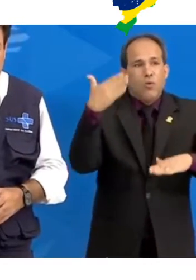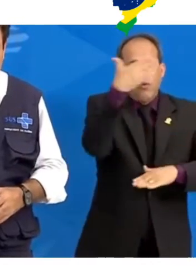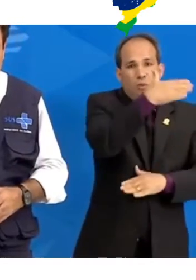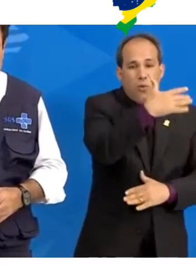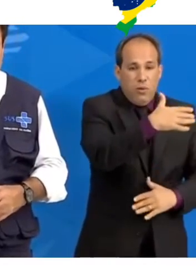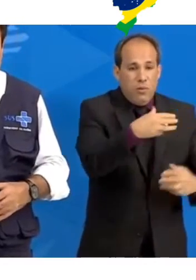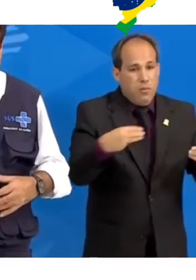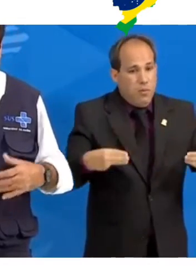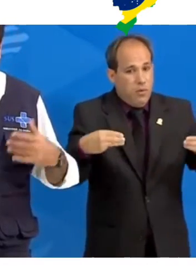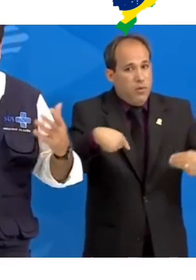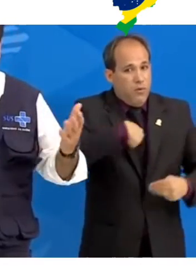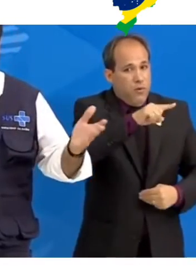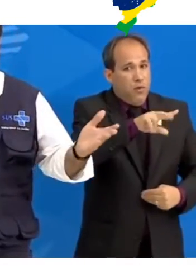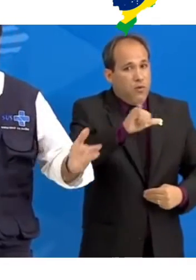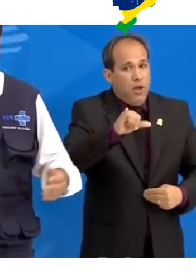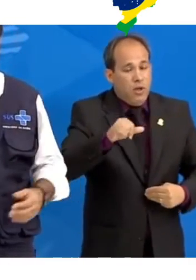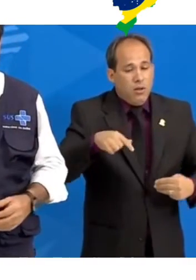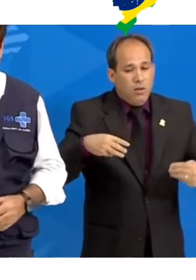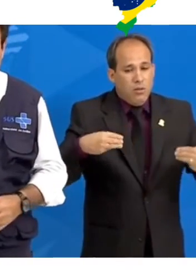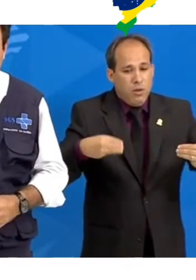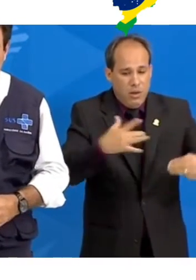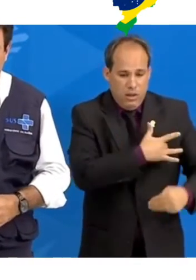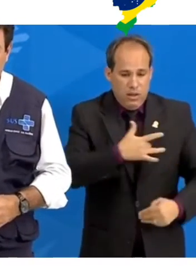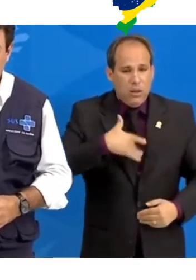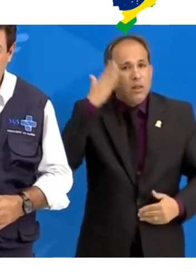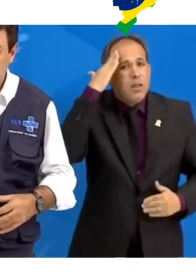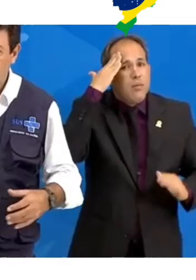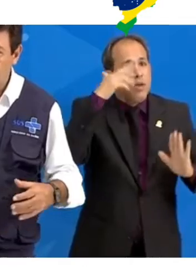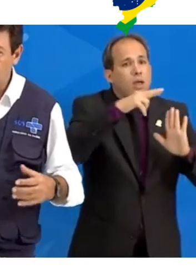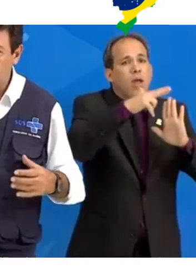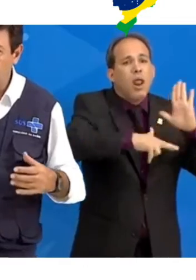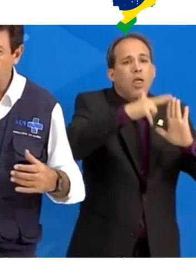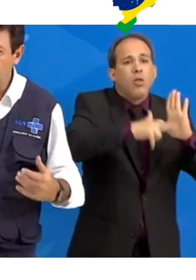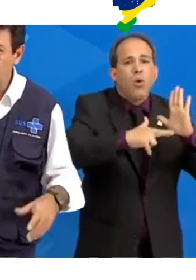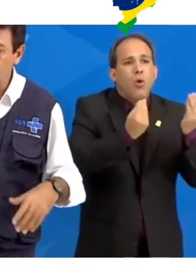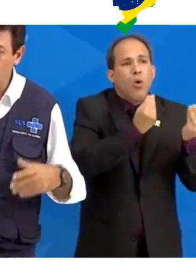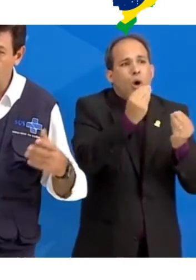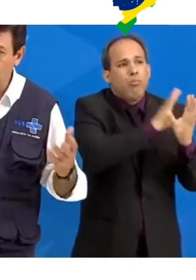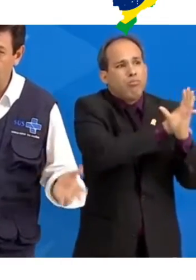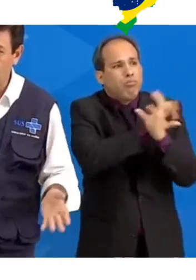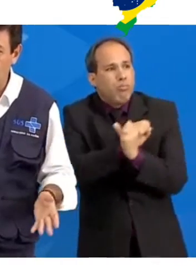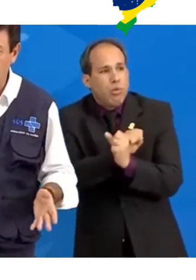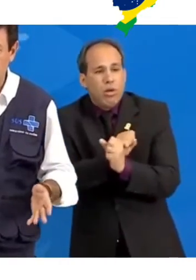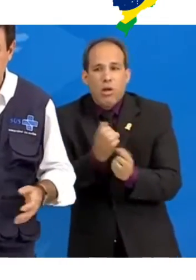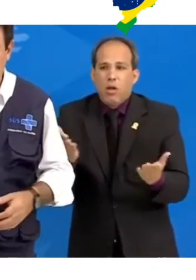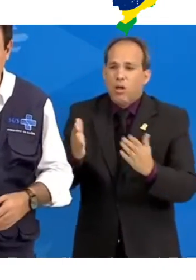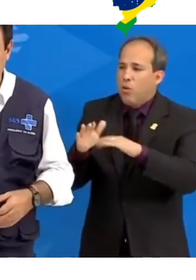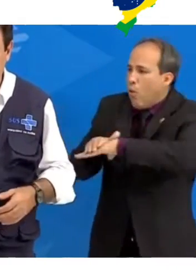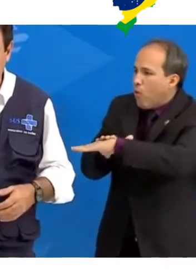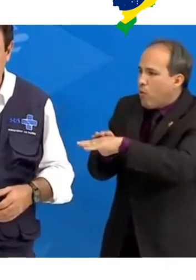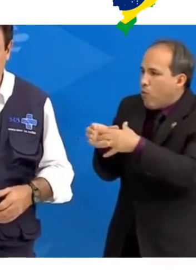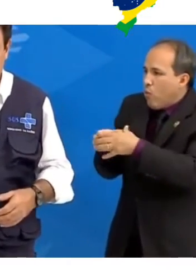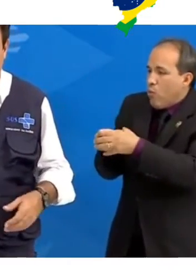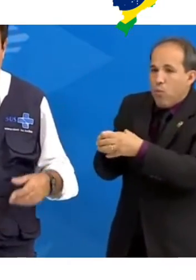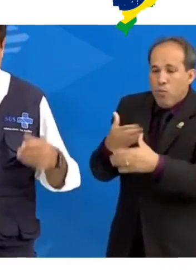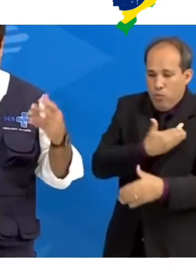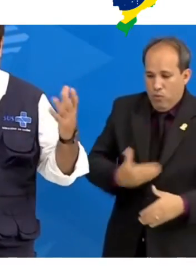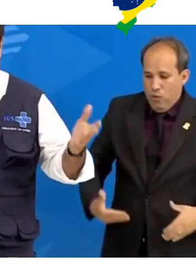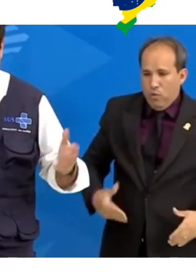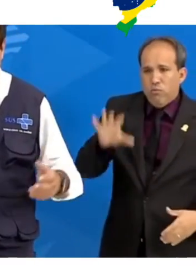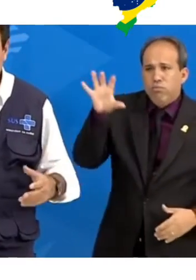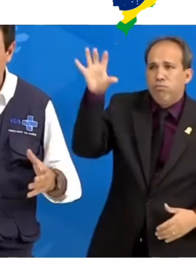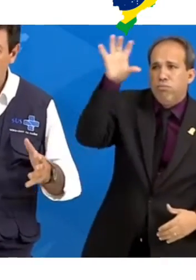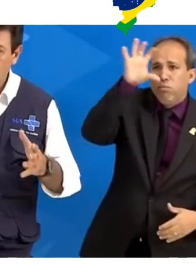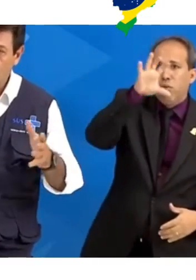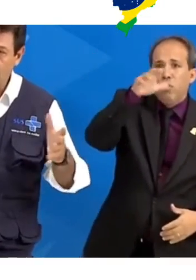Ministério da Saúde para saber o boletim epidemiológico. Aqui foi um diálogo com governadores de estado, da região Nordeste, da